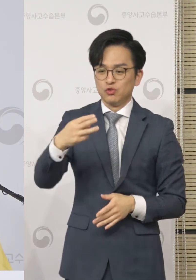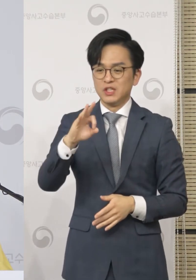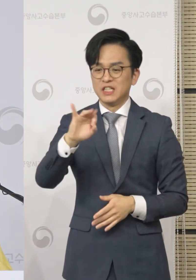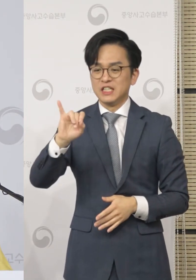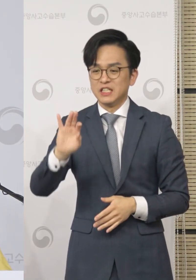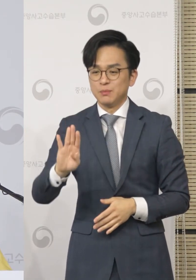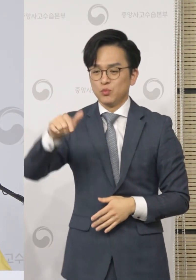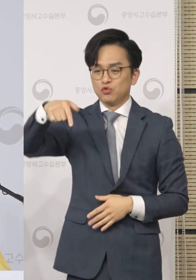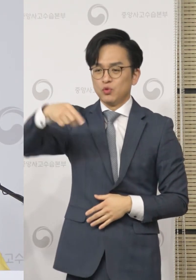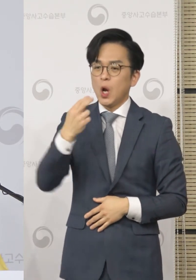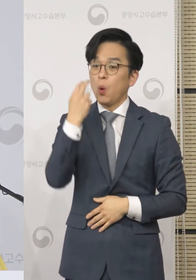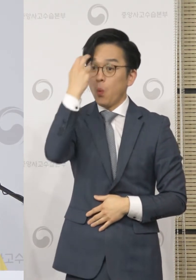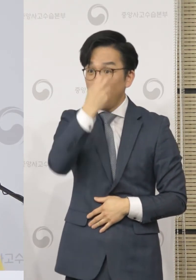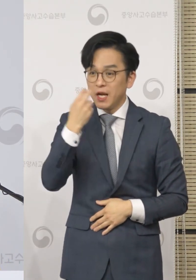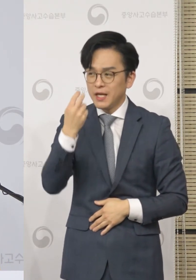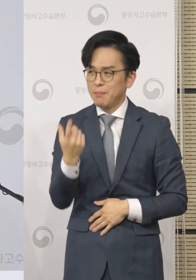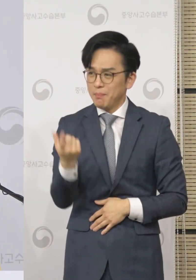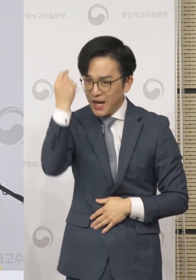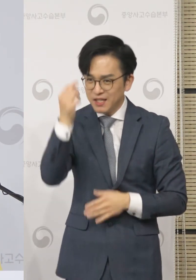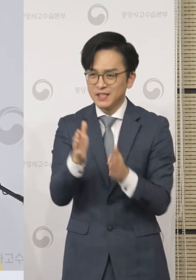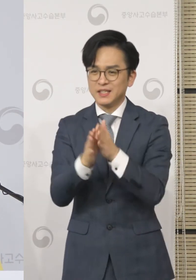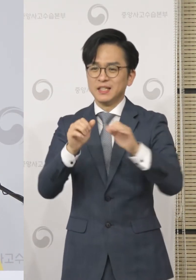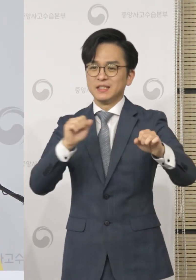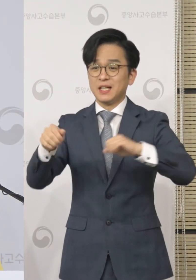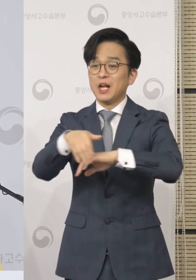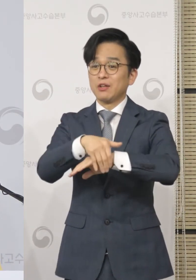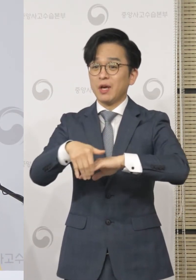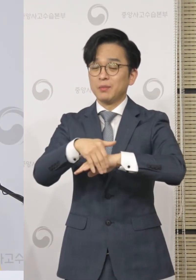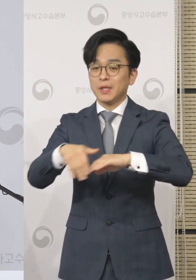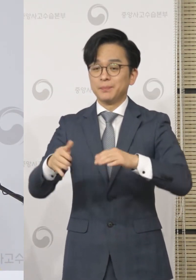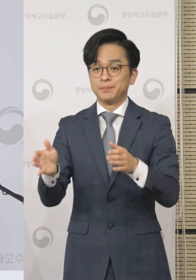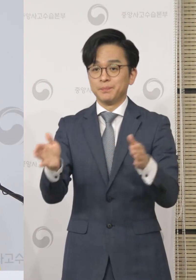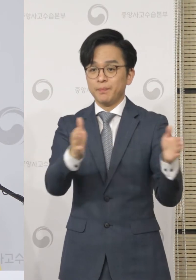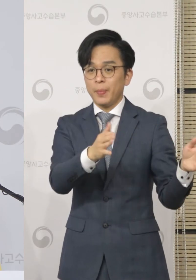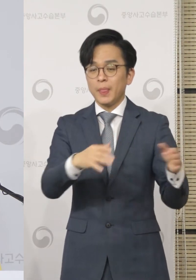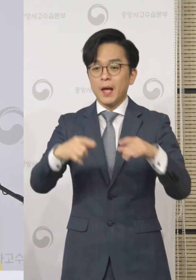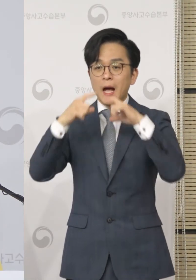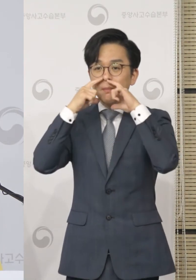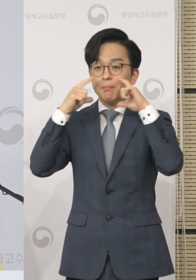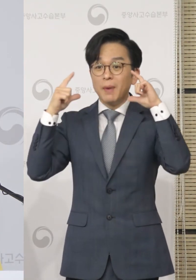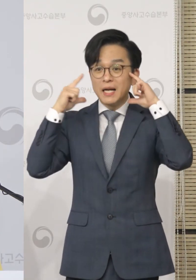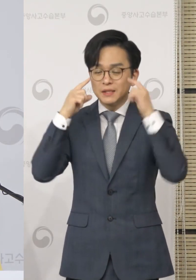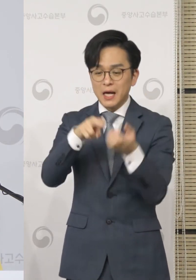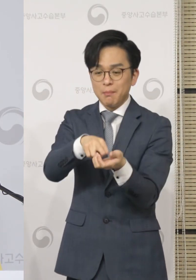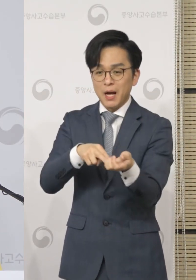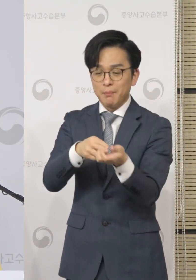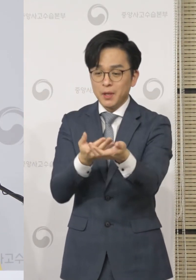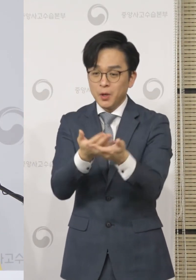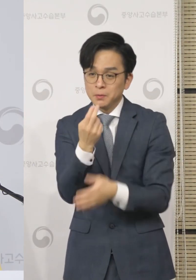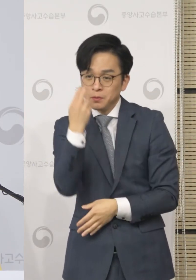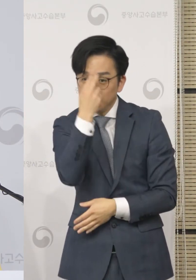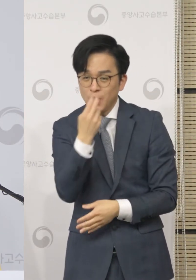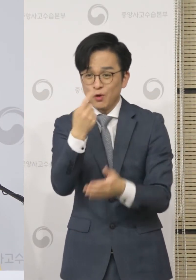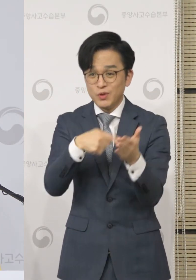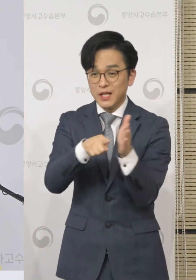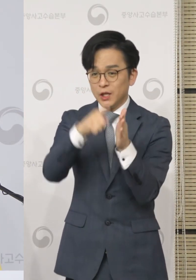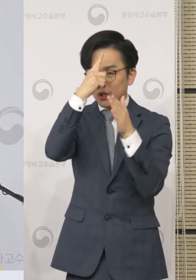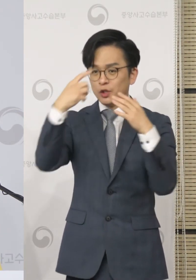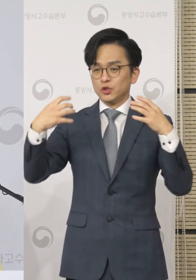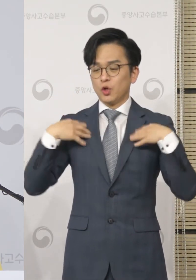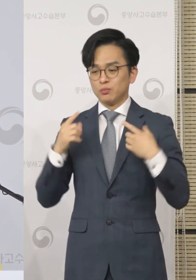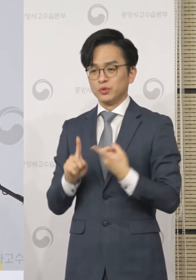관리를 시행하게 될 계획입니다. 마스크의 공급 유통 문제를 개선하기 위하여 가동 중인